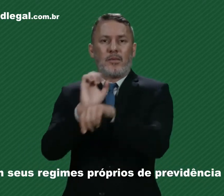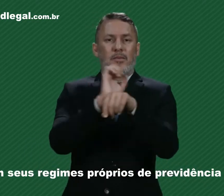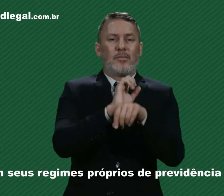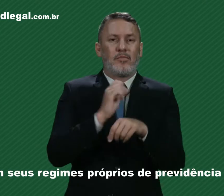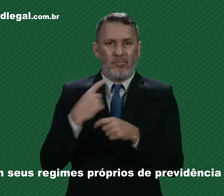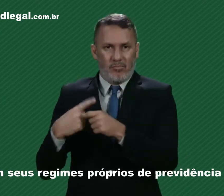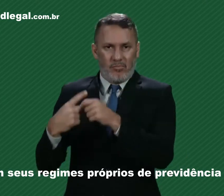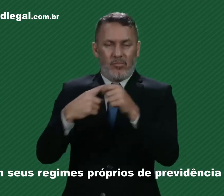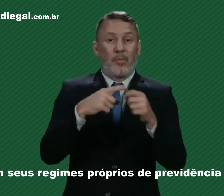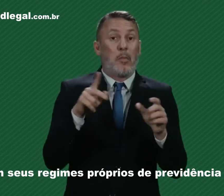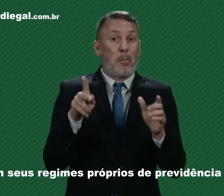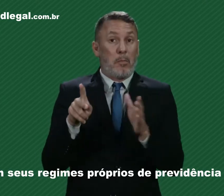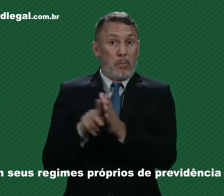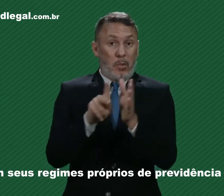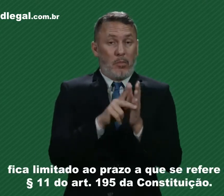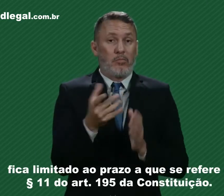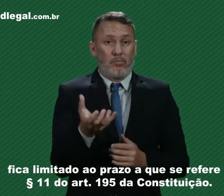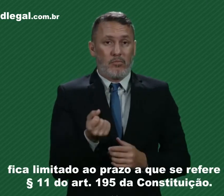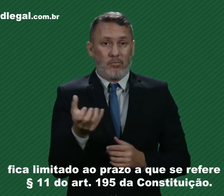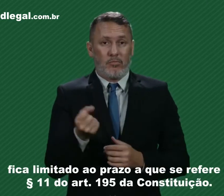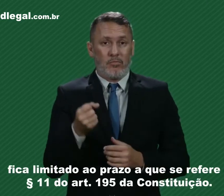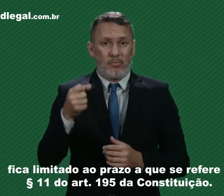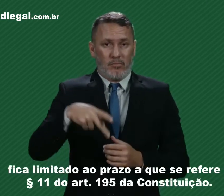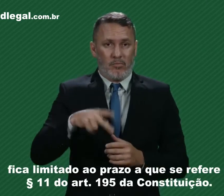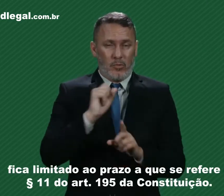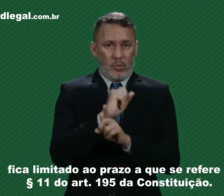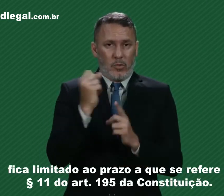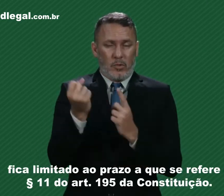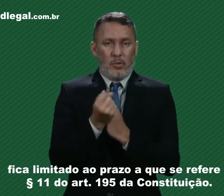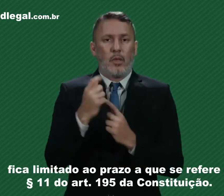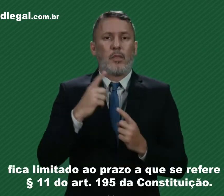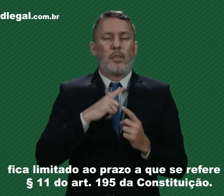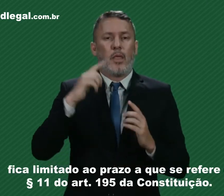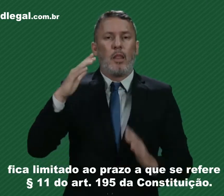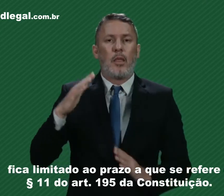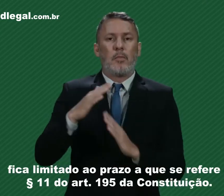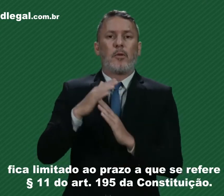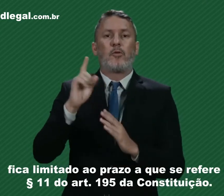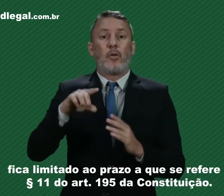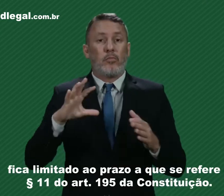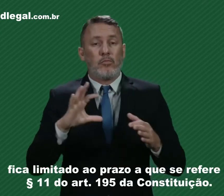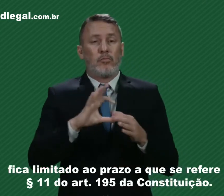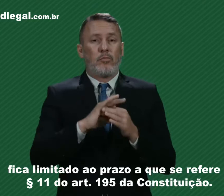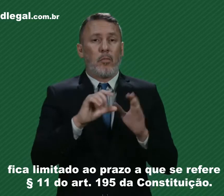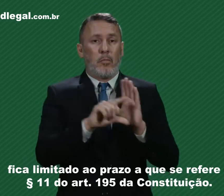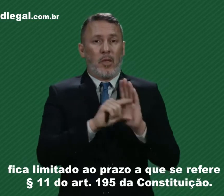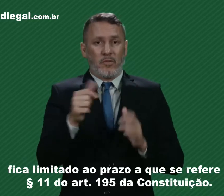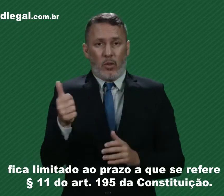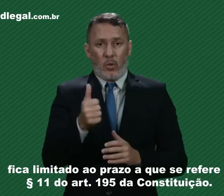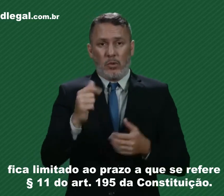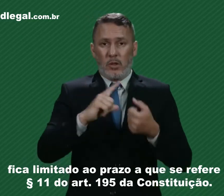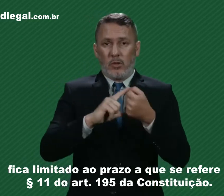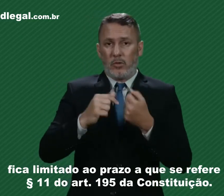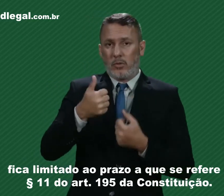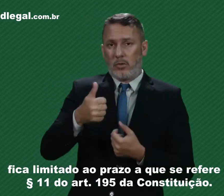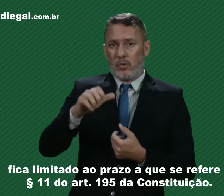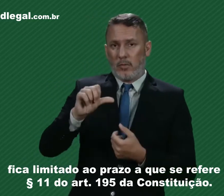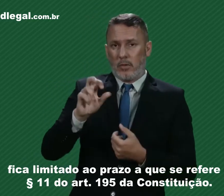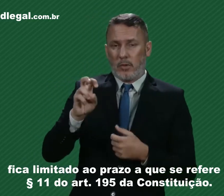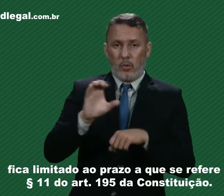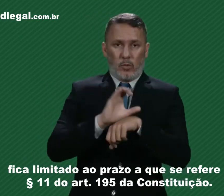regimes próprios de previdência social fica limitado ao prazo a que se refere o parágrafo 11 do